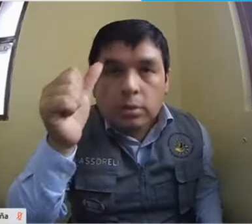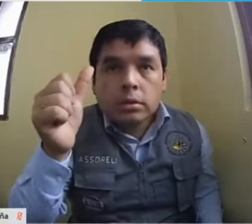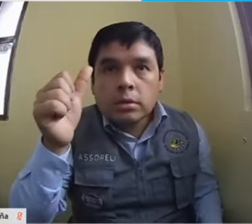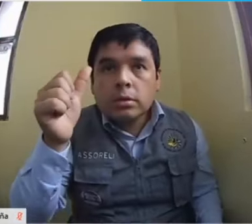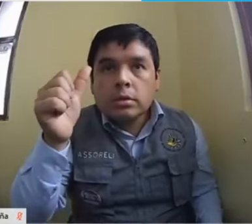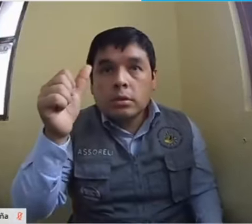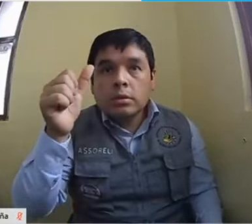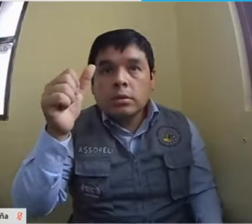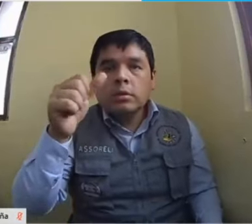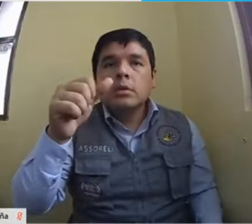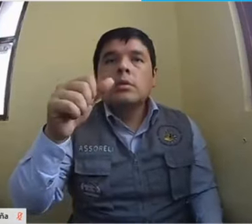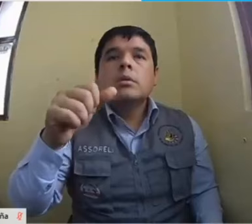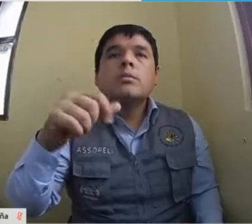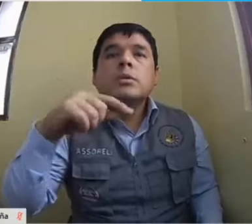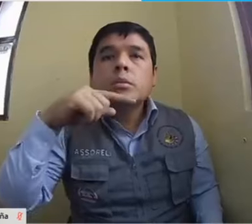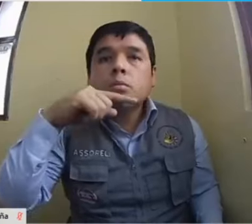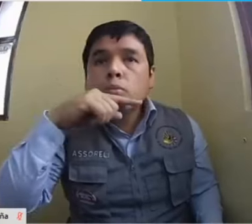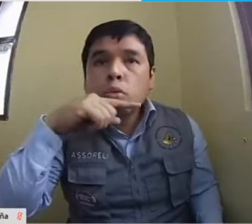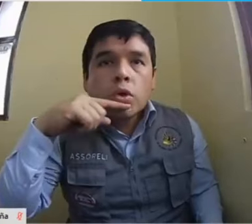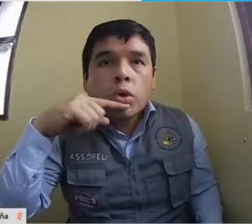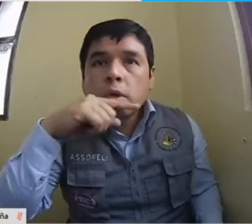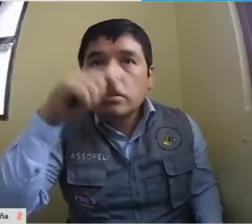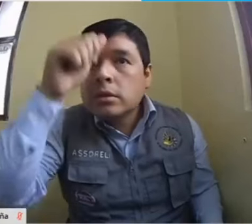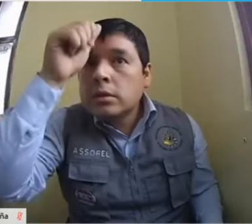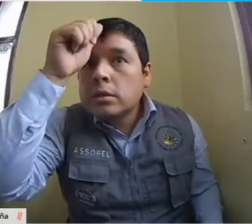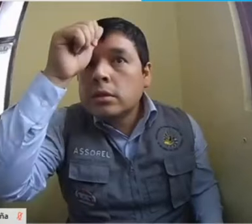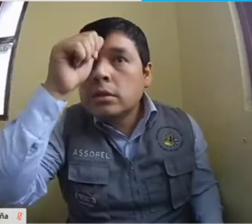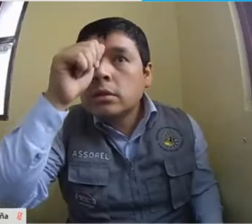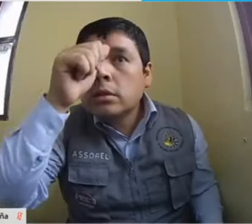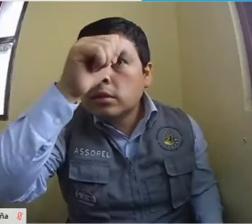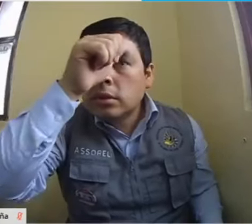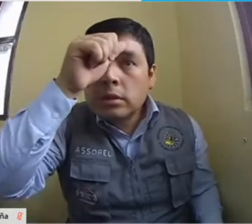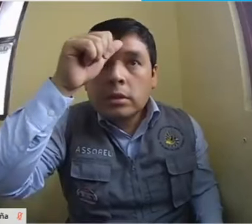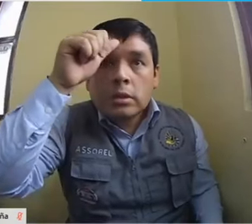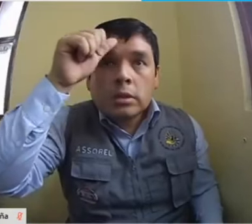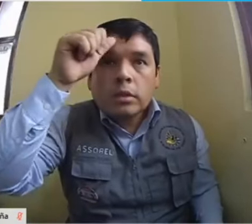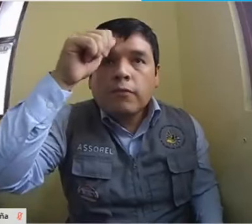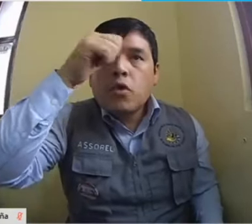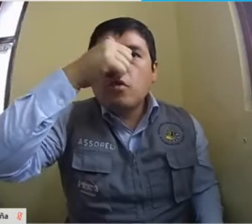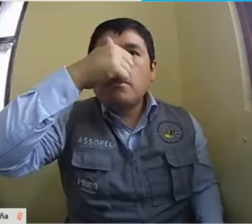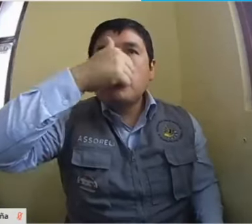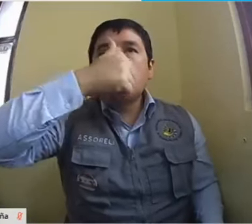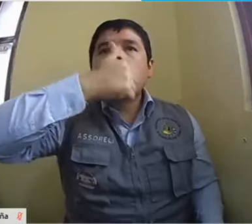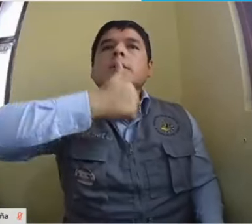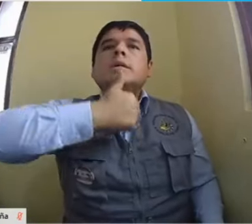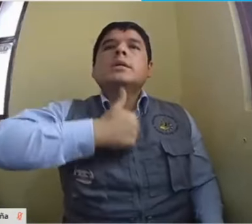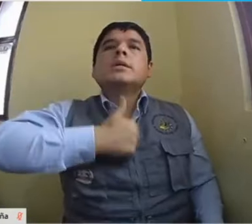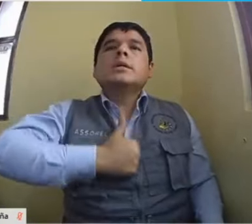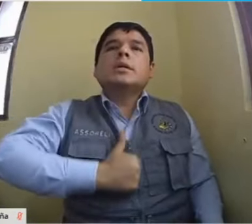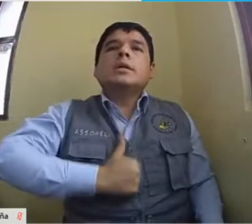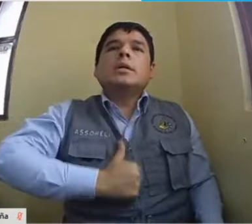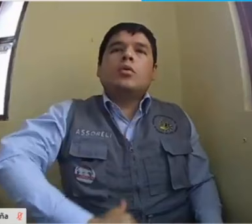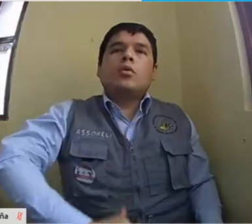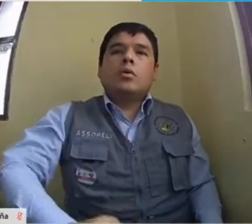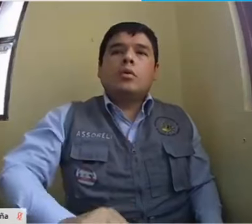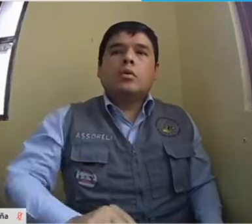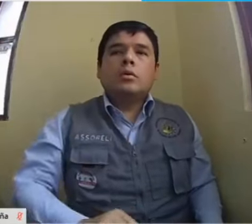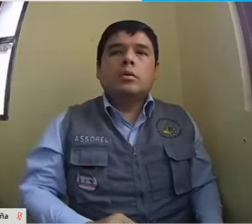La cruz, ahí está la diferencia. Mujer, la cruz. Y la seña de hijo,